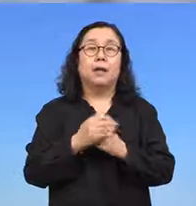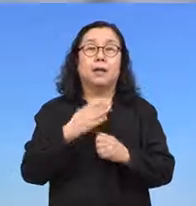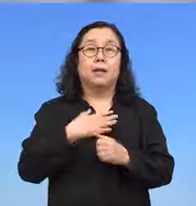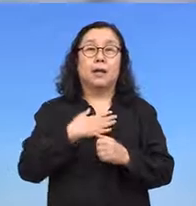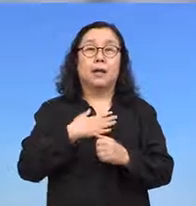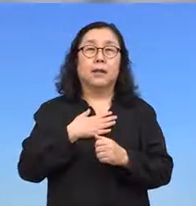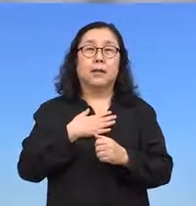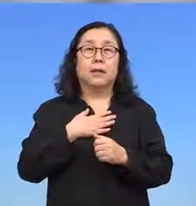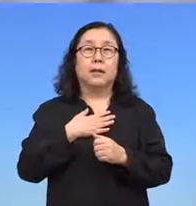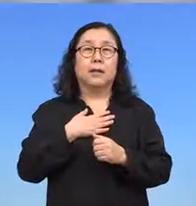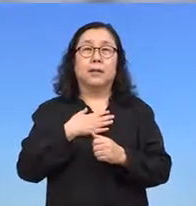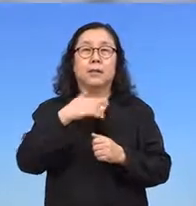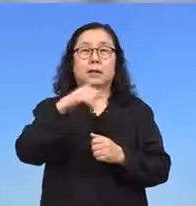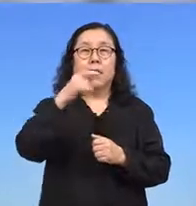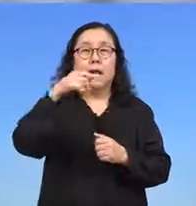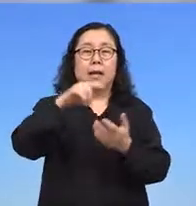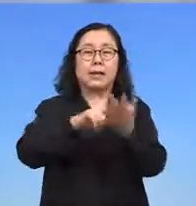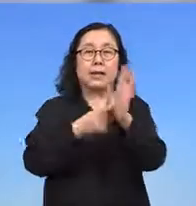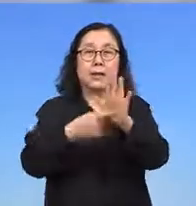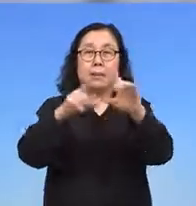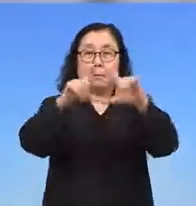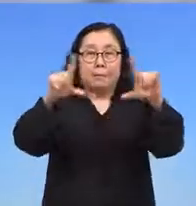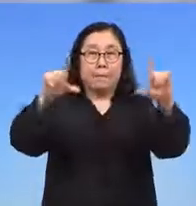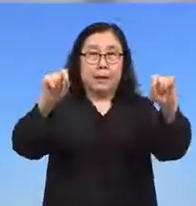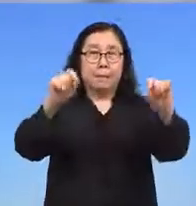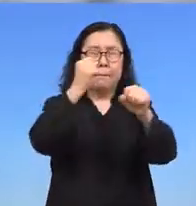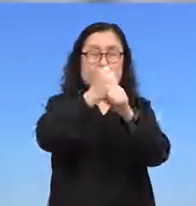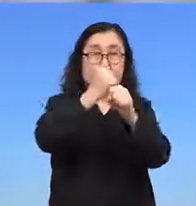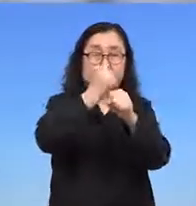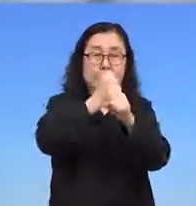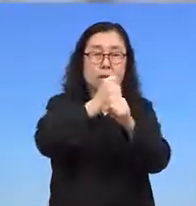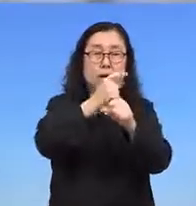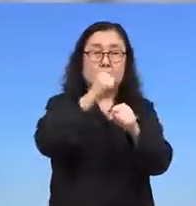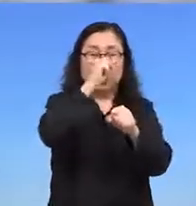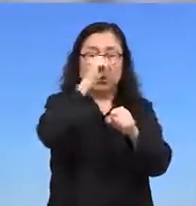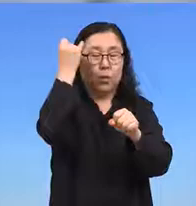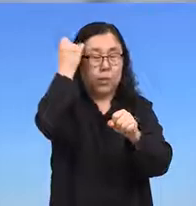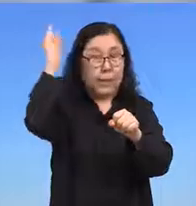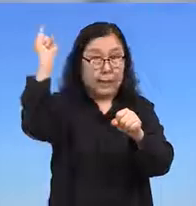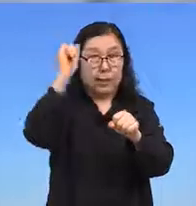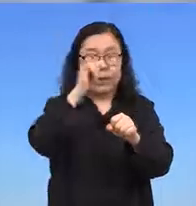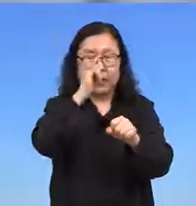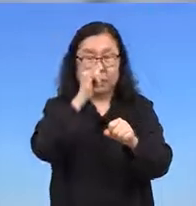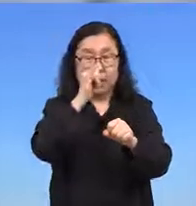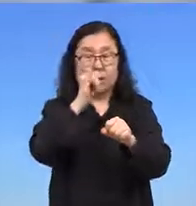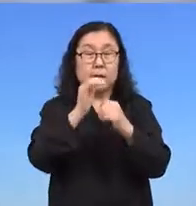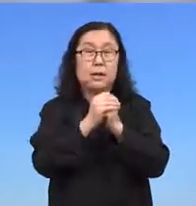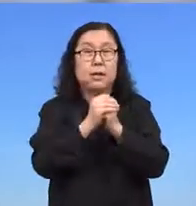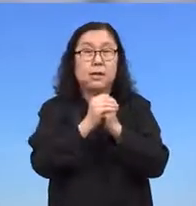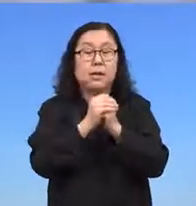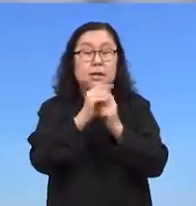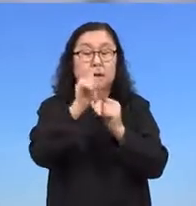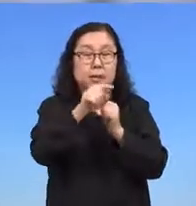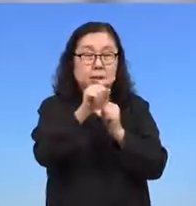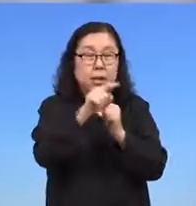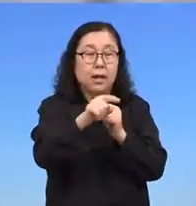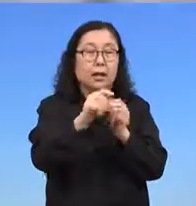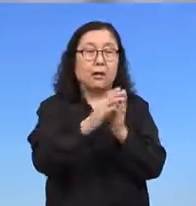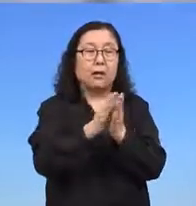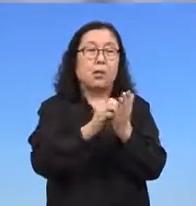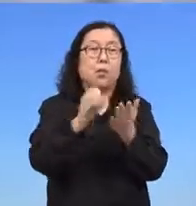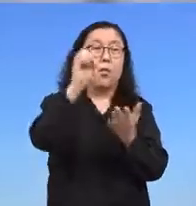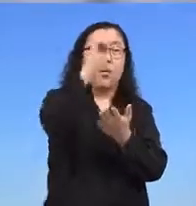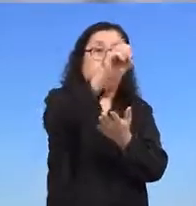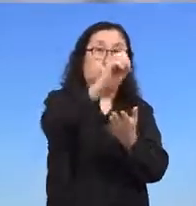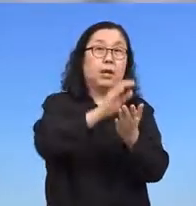부탁을 해놨거든요. 너무너무 좋은 아이디어가 있으면은 거기에다 올려주세요. 같이 좀 공유하기 위해서.